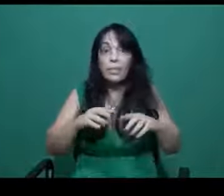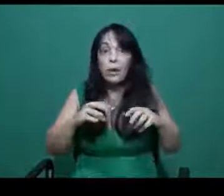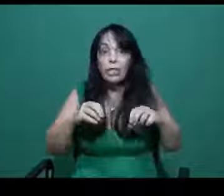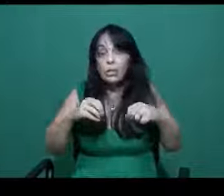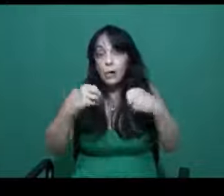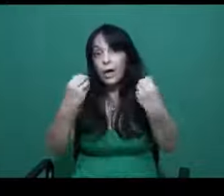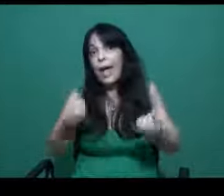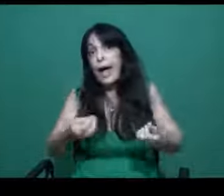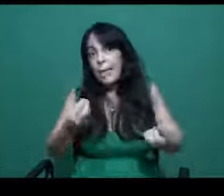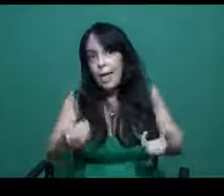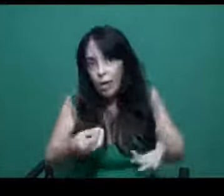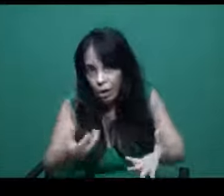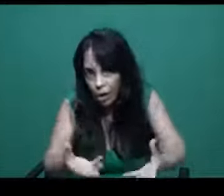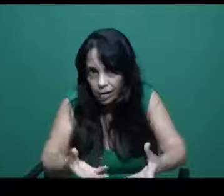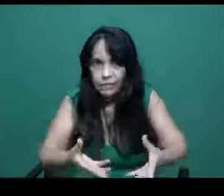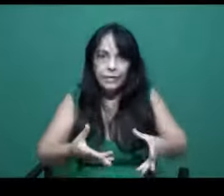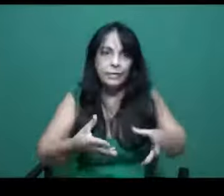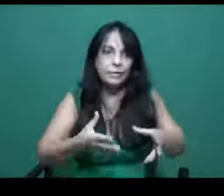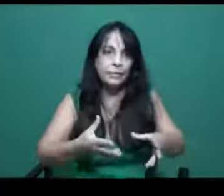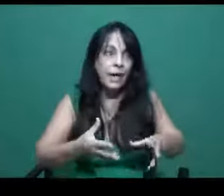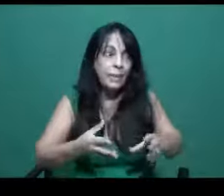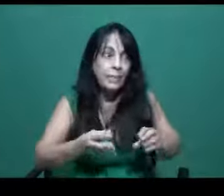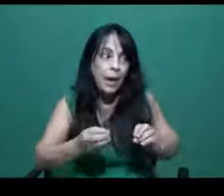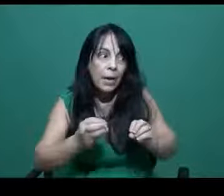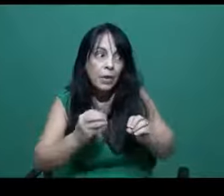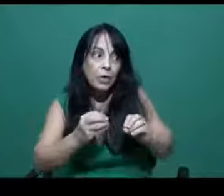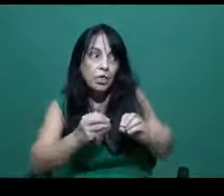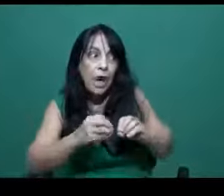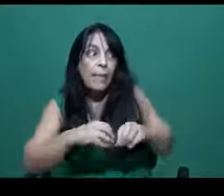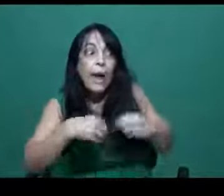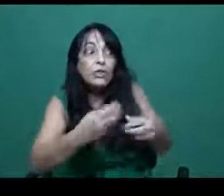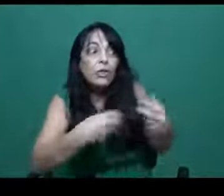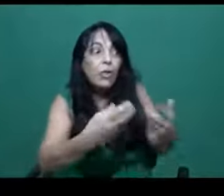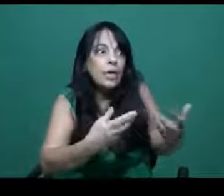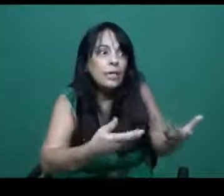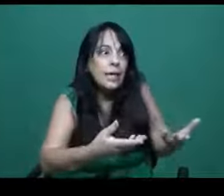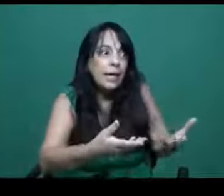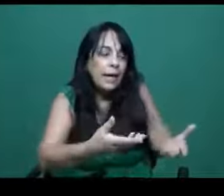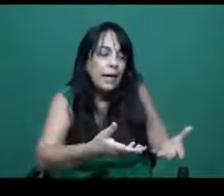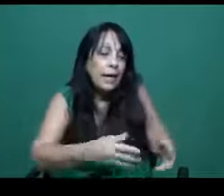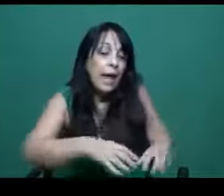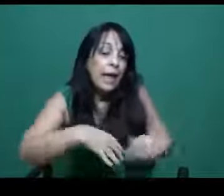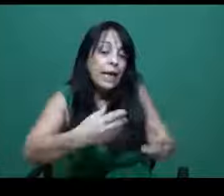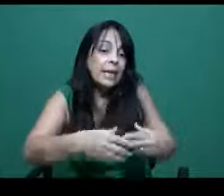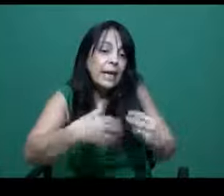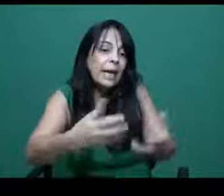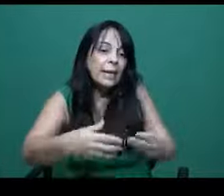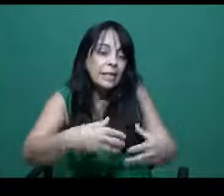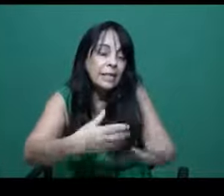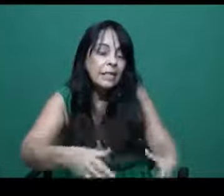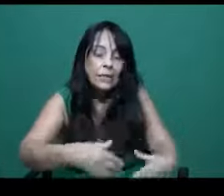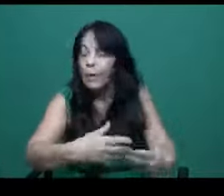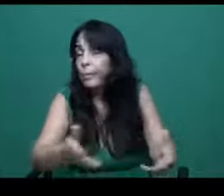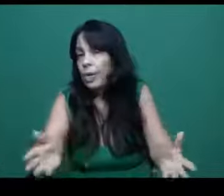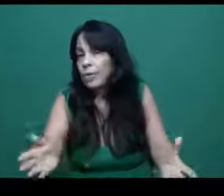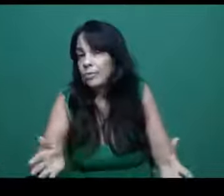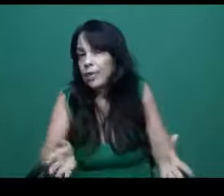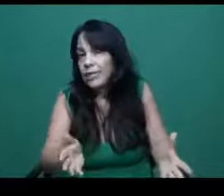pode explorar melhor, não é? E mostrar mais coisas a ele, além daquela simples proposta de uma sala